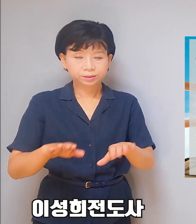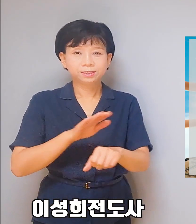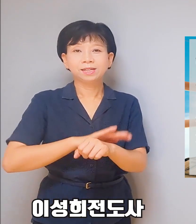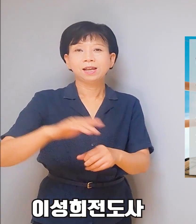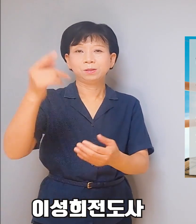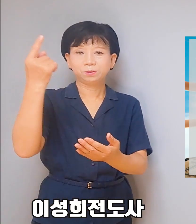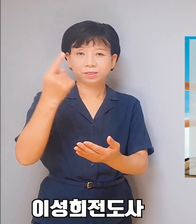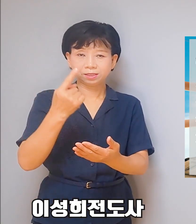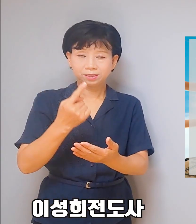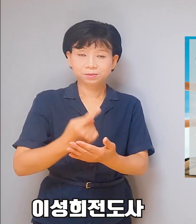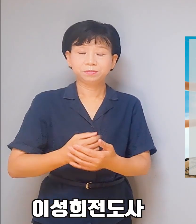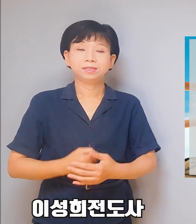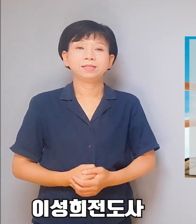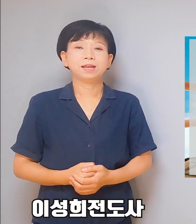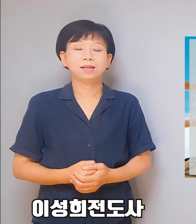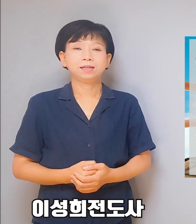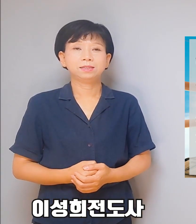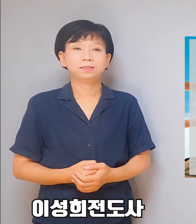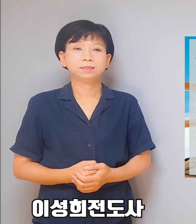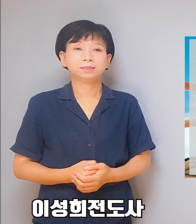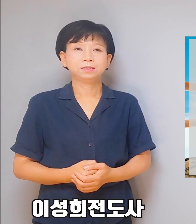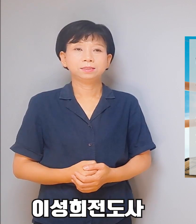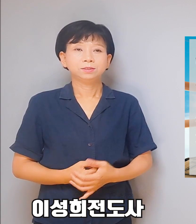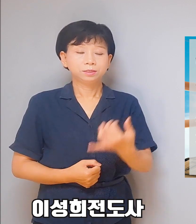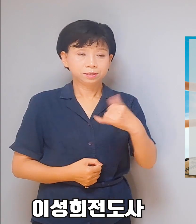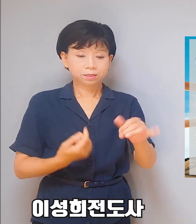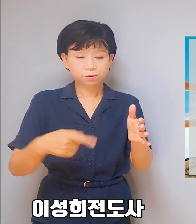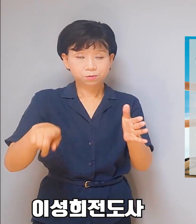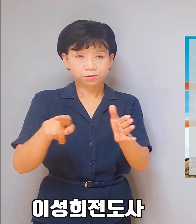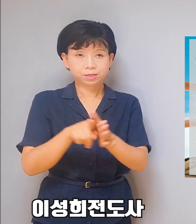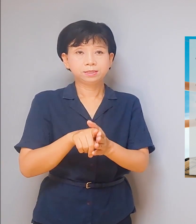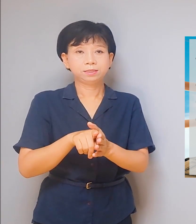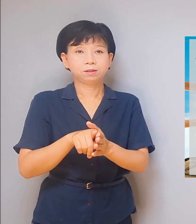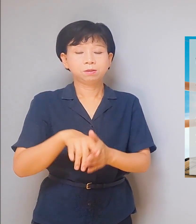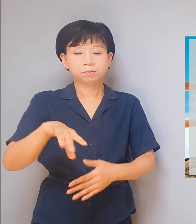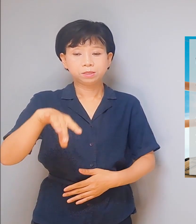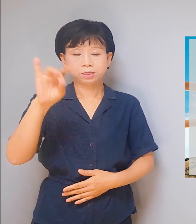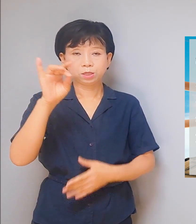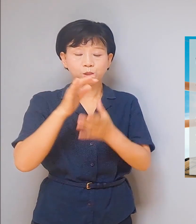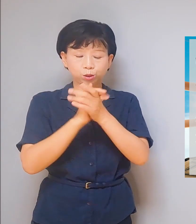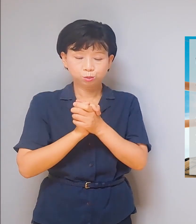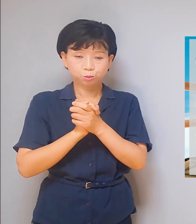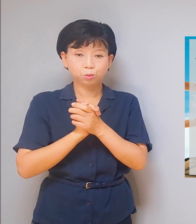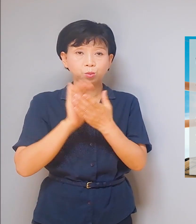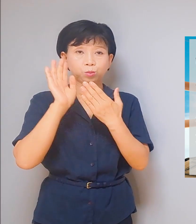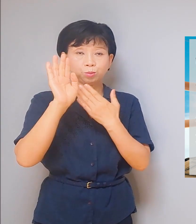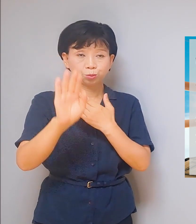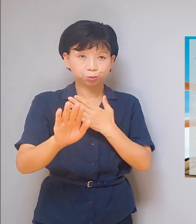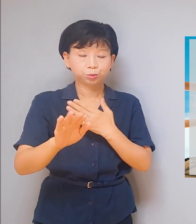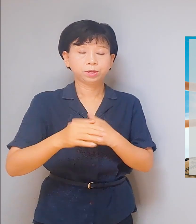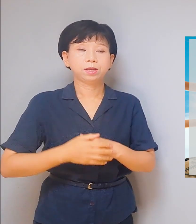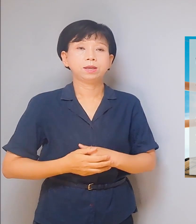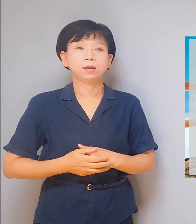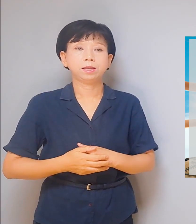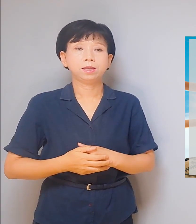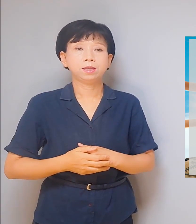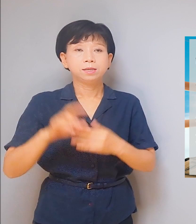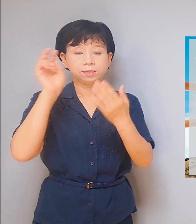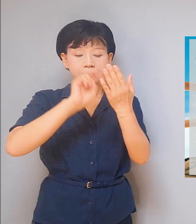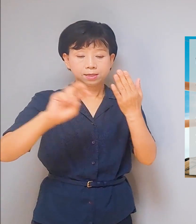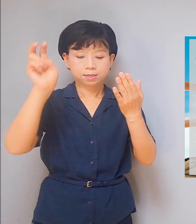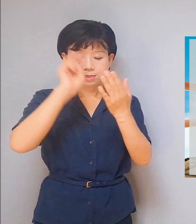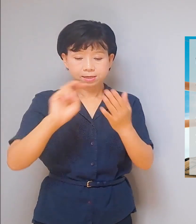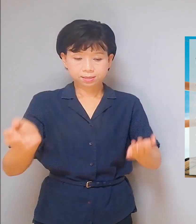다들 잘 나오셨습니다. 우리 다음 세대를 위해서 먼저 기도하고 우리